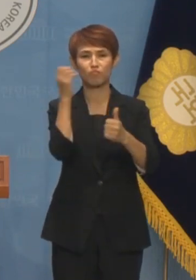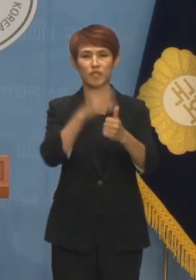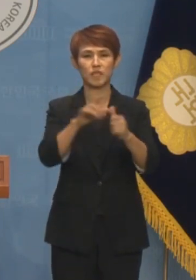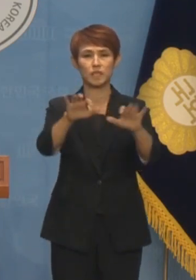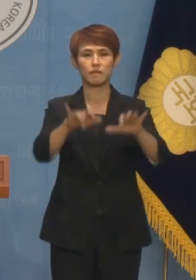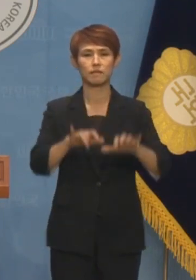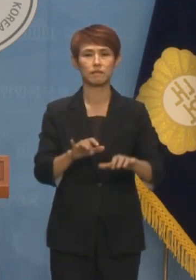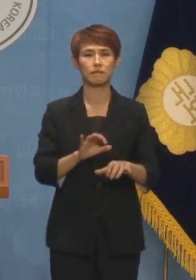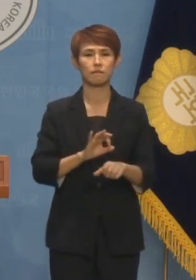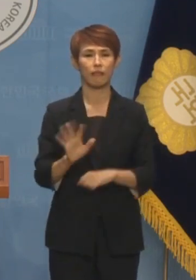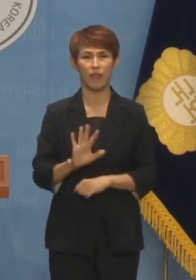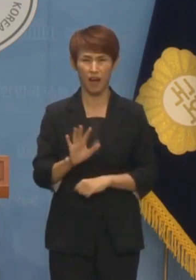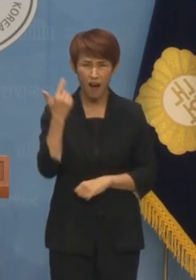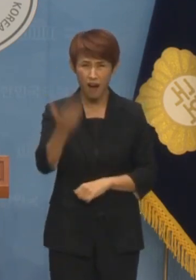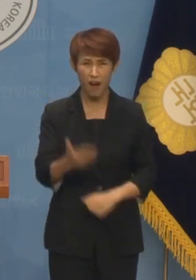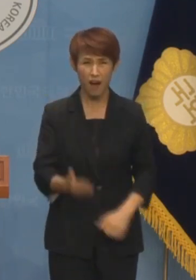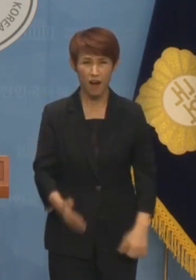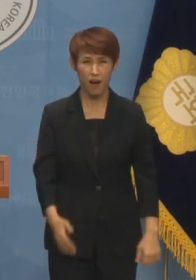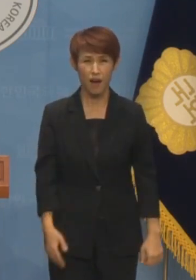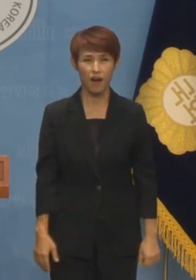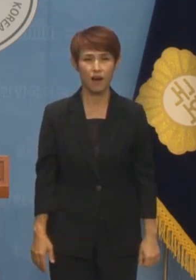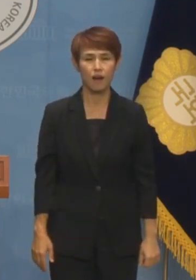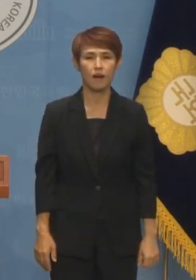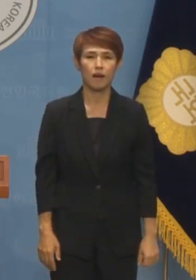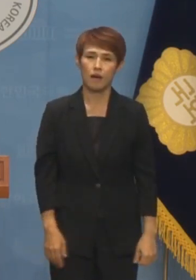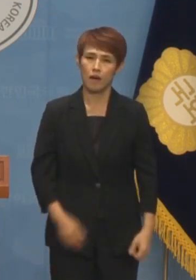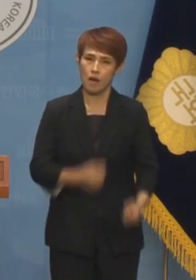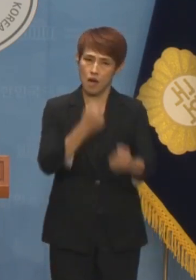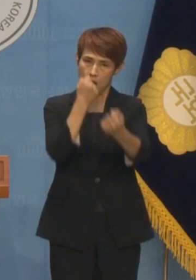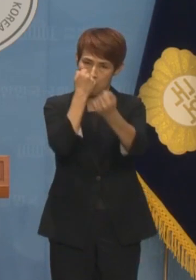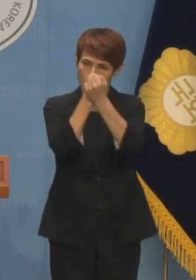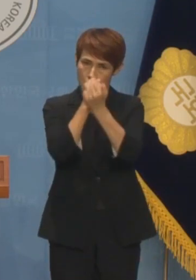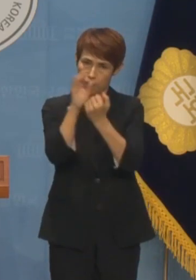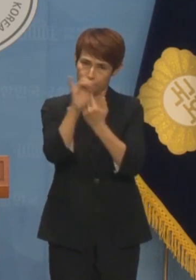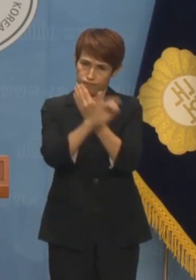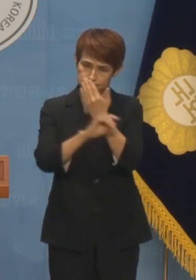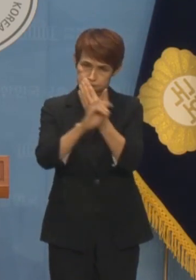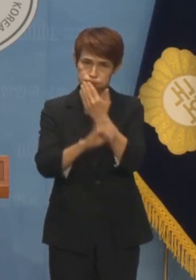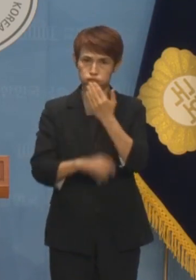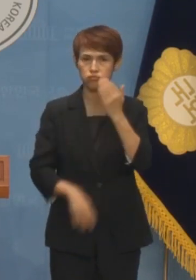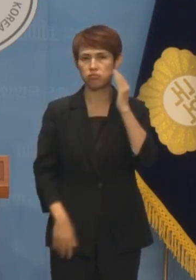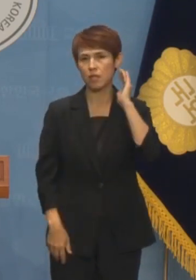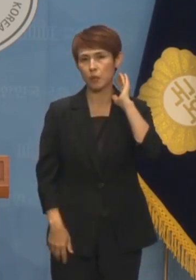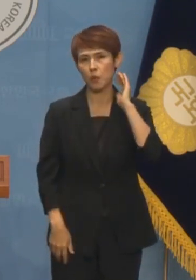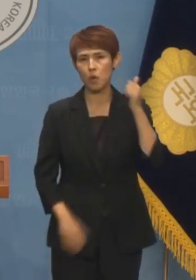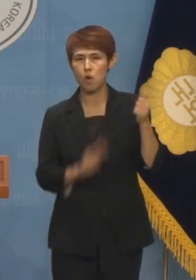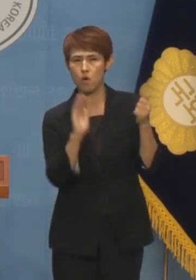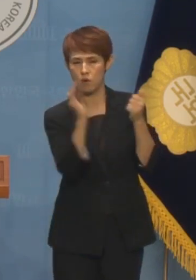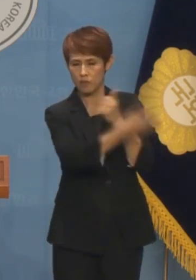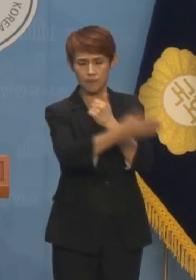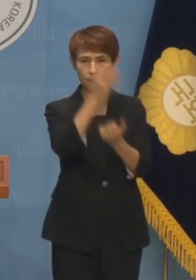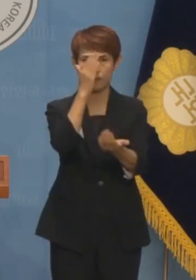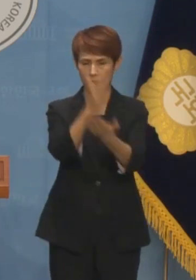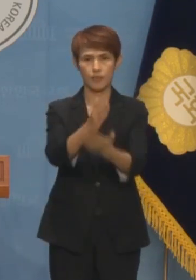기록하지 않았다는 말입니까? 뻔뻔한 변명으로 윤석열 대통령을 비호하지 마십시오.